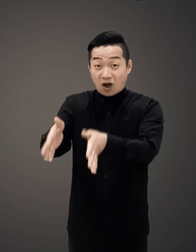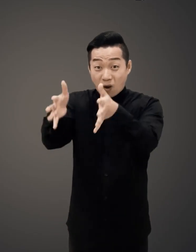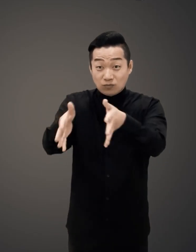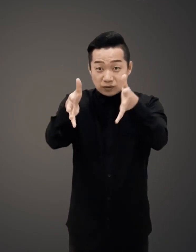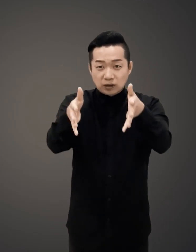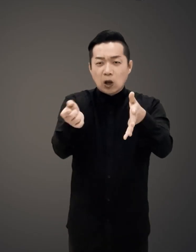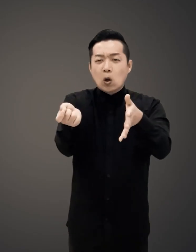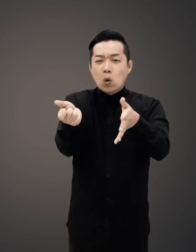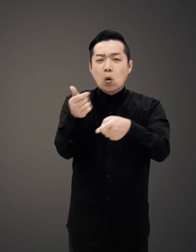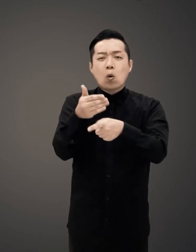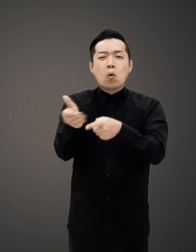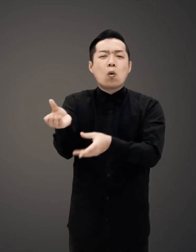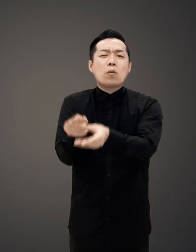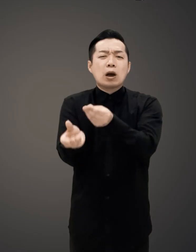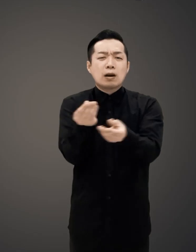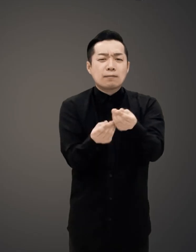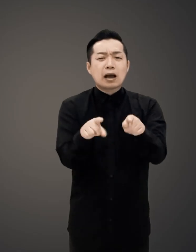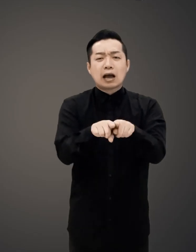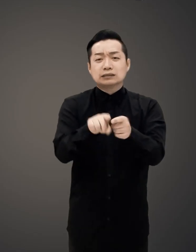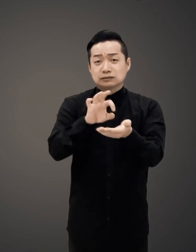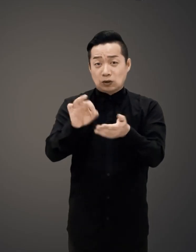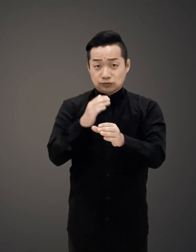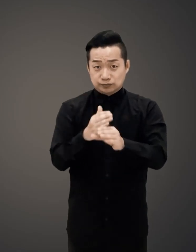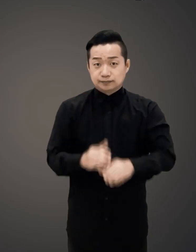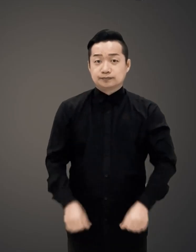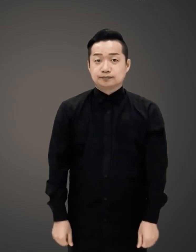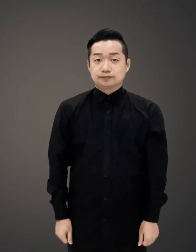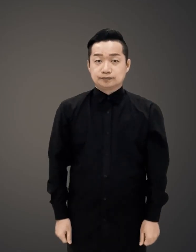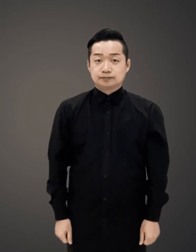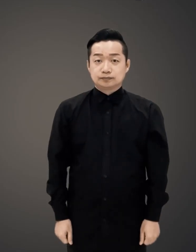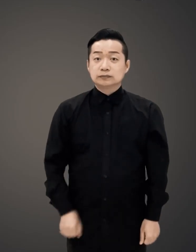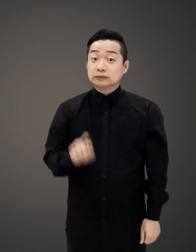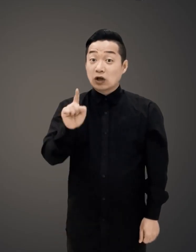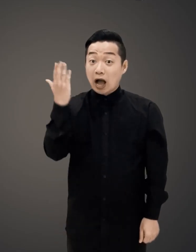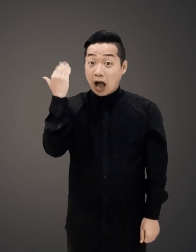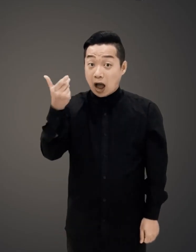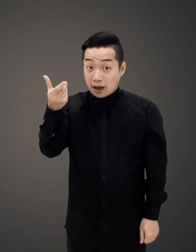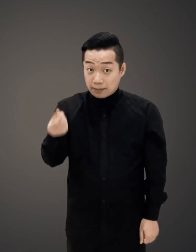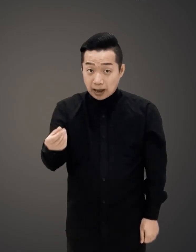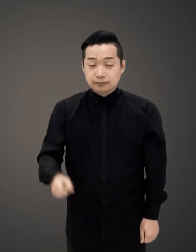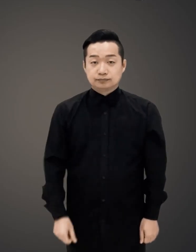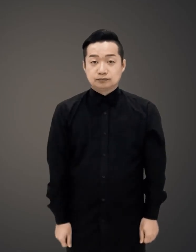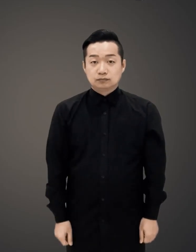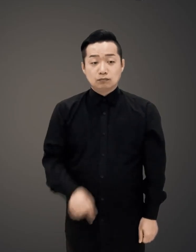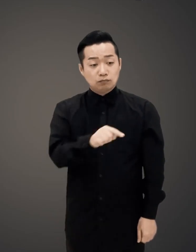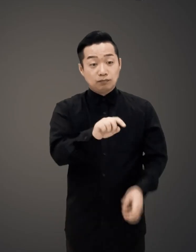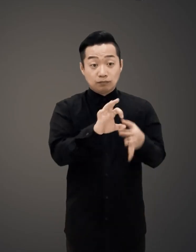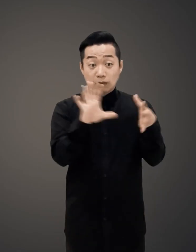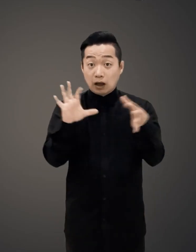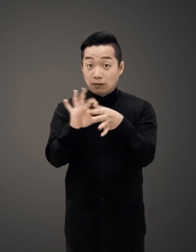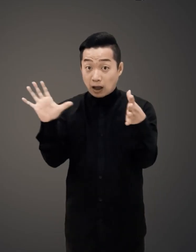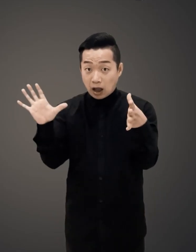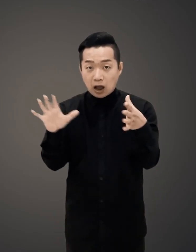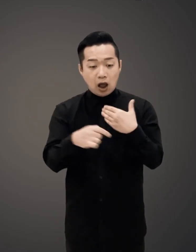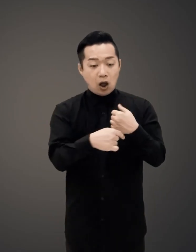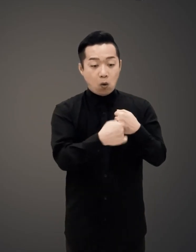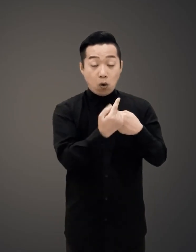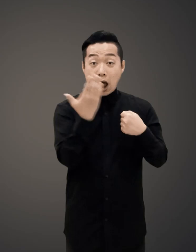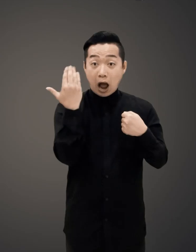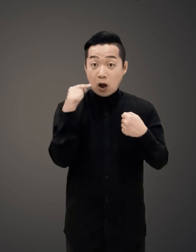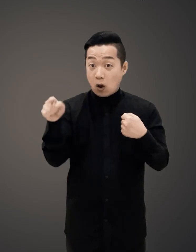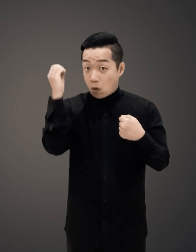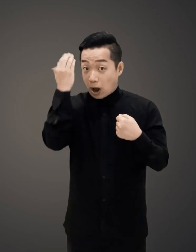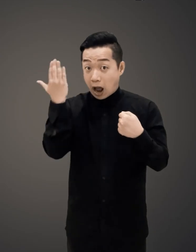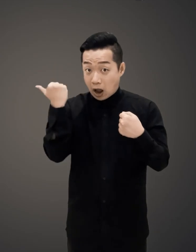건물들의 일부분들을 빌려서 같이 다 사용하고 있습니다. 또 어떤 학교 같은 경우에는 전혀 상관이 없는 옆에 있는